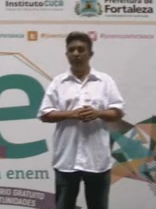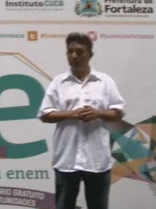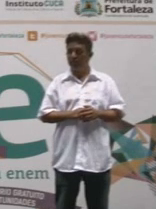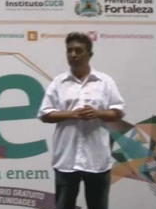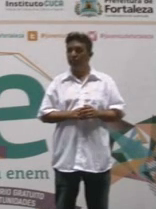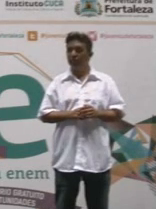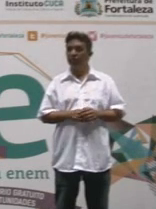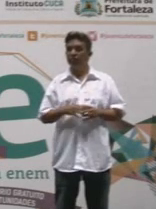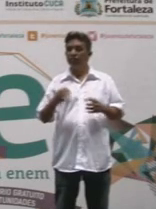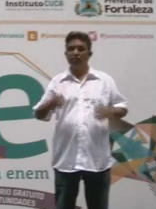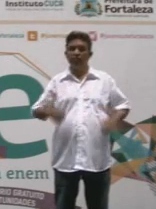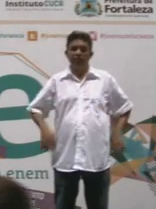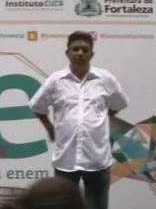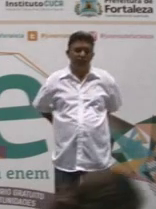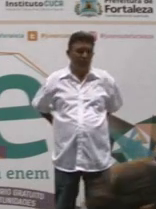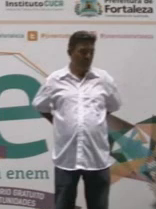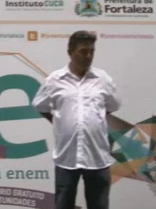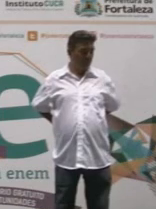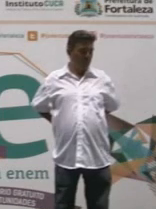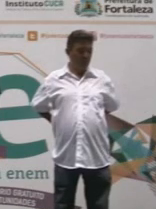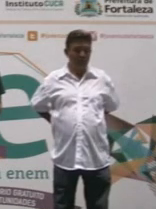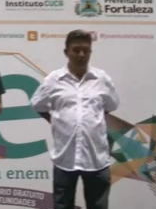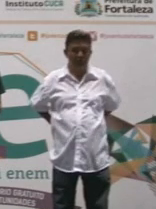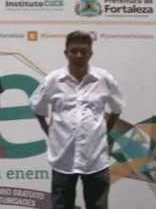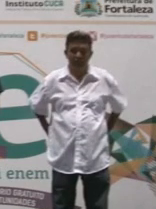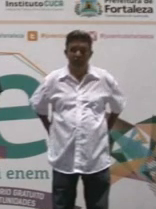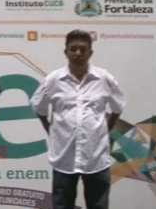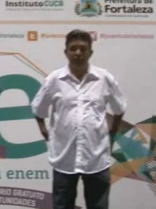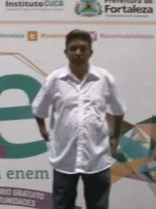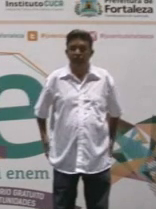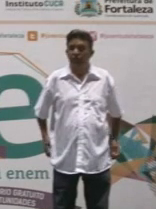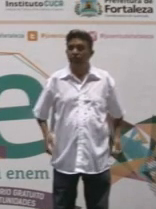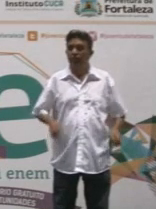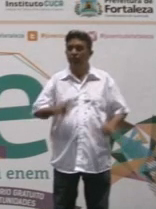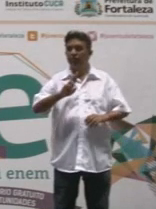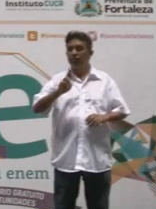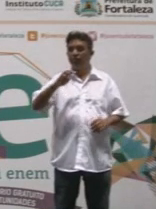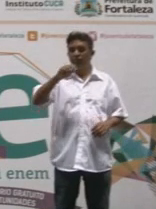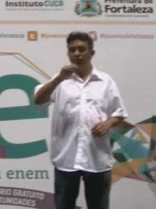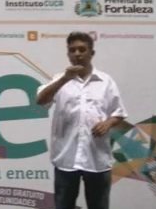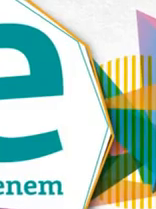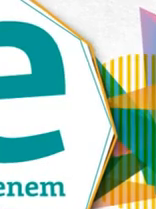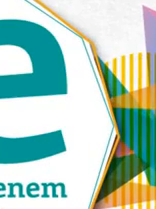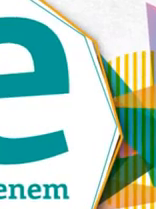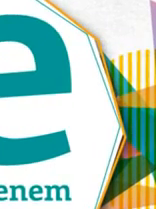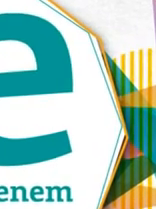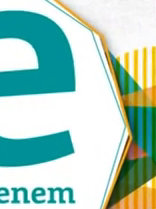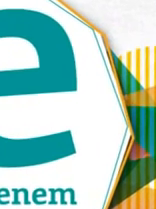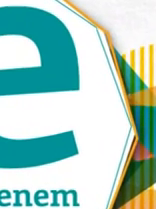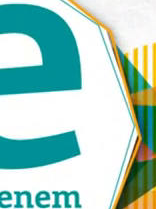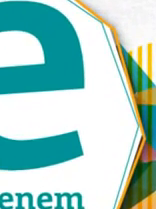eles trabalham com essa concentração comum, concentração também chamada de massa por volume.